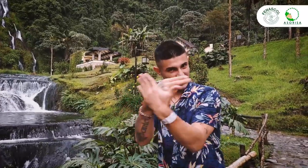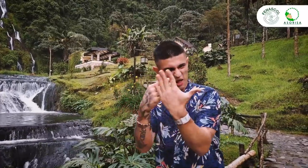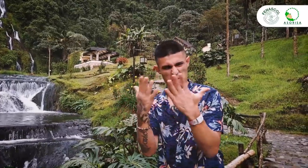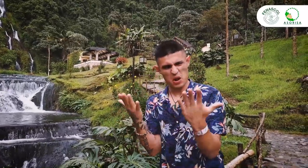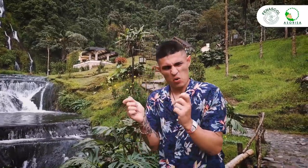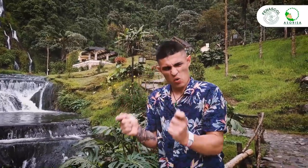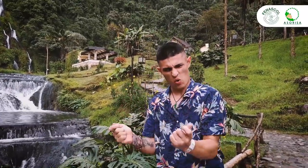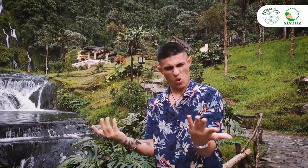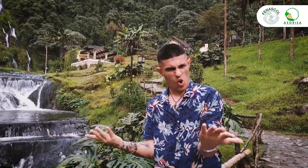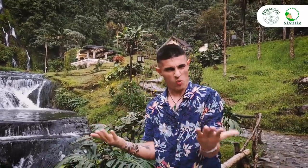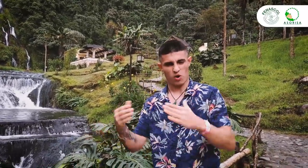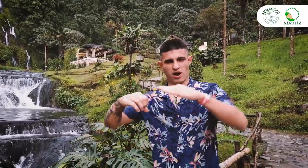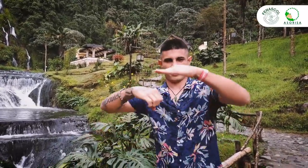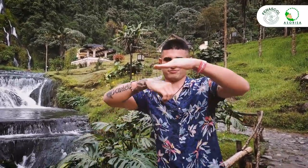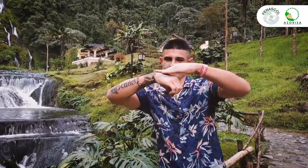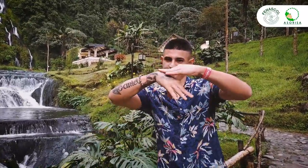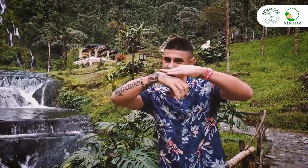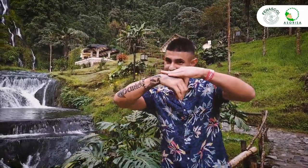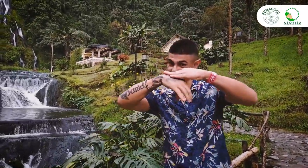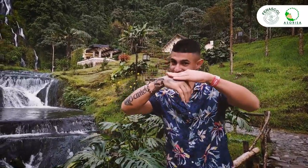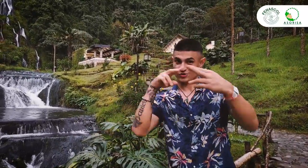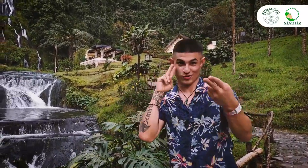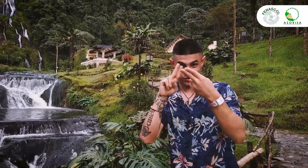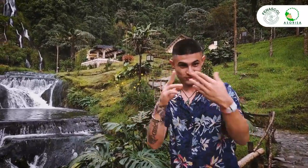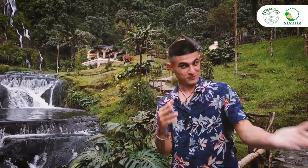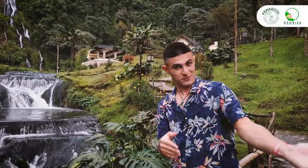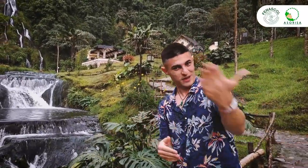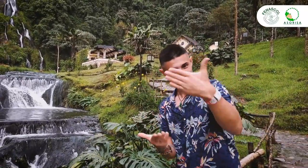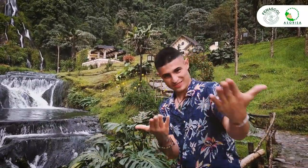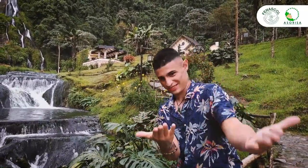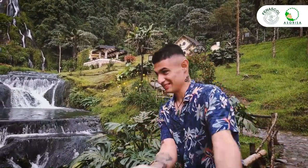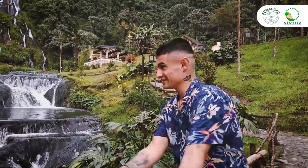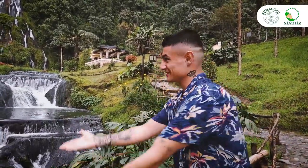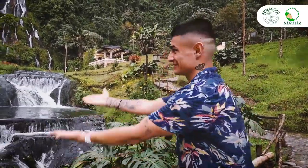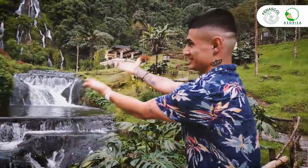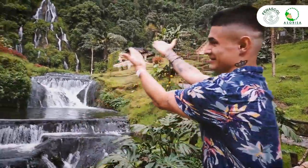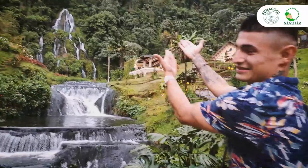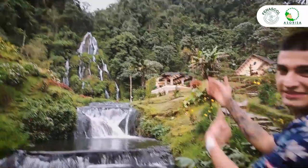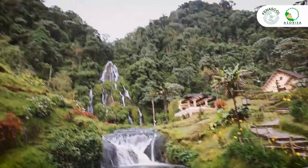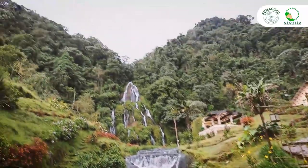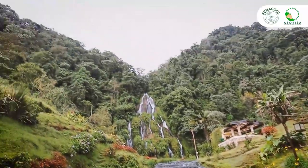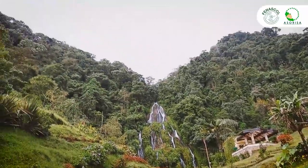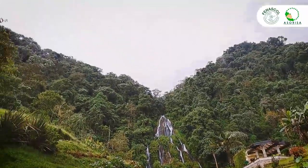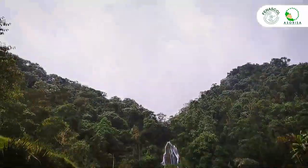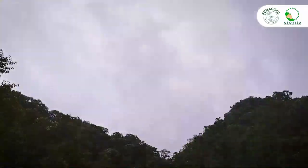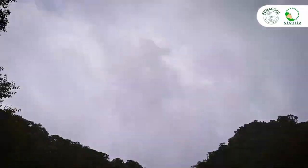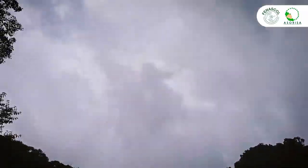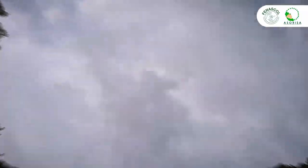municipio cercano a Pereira. La seña que identifica el parque es esta. ¡Ven y descúbrelo!